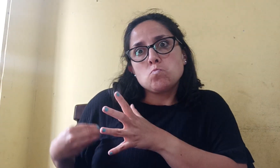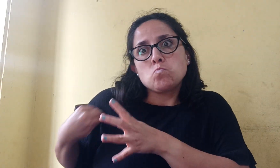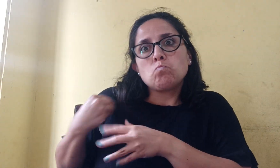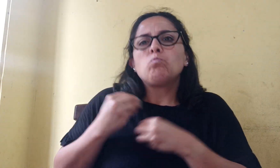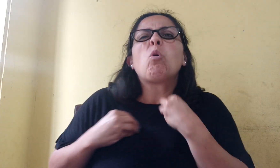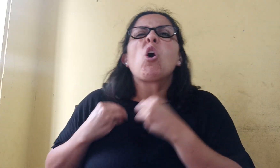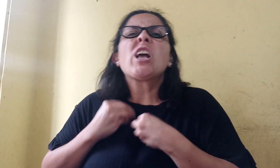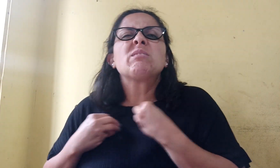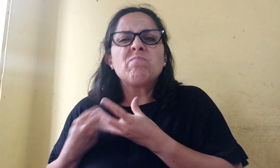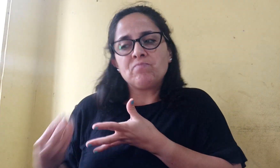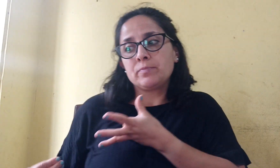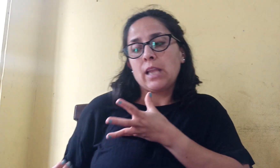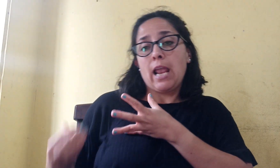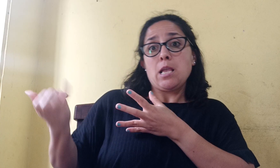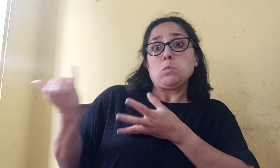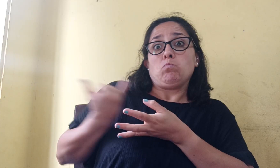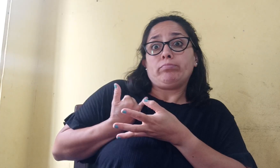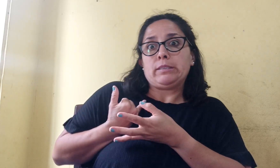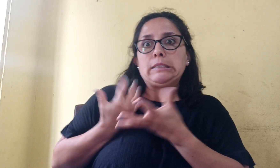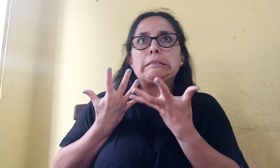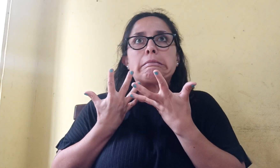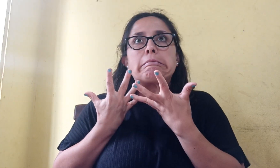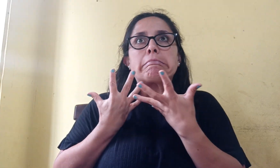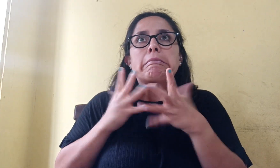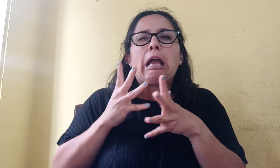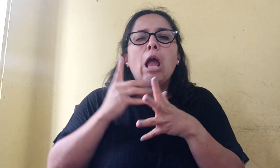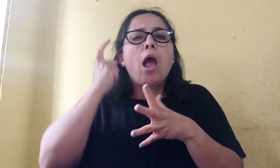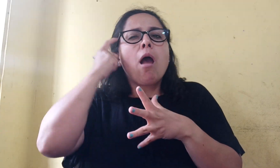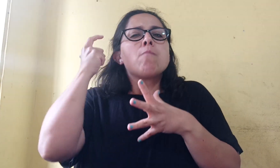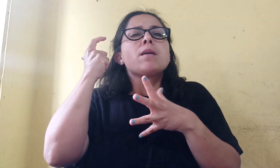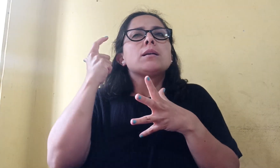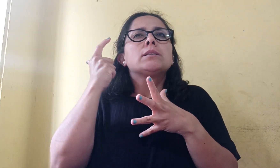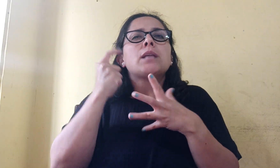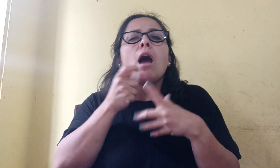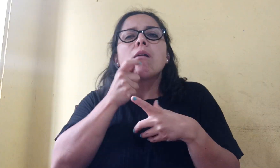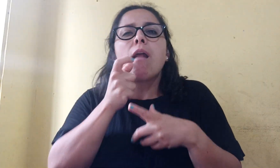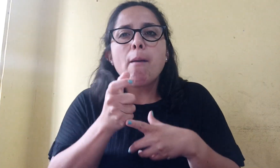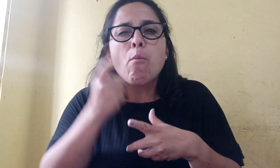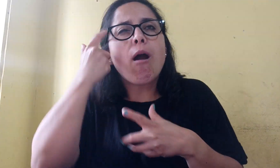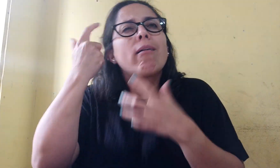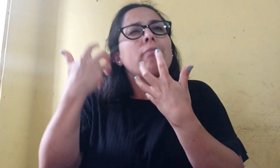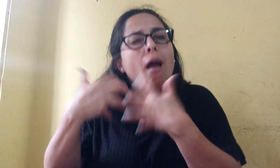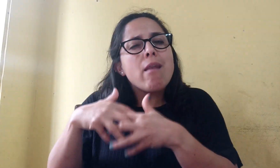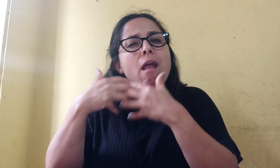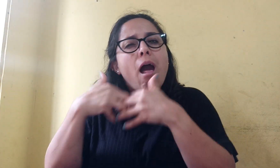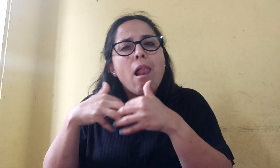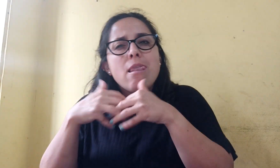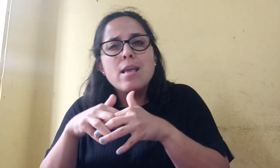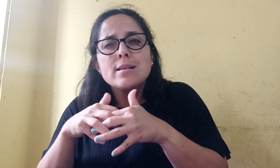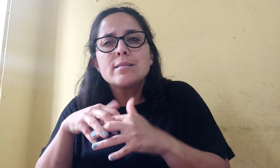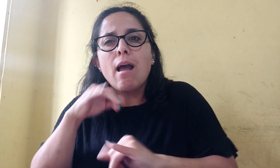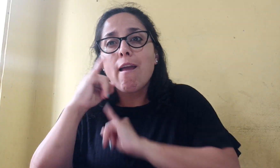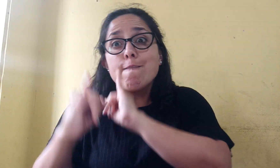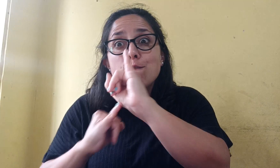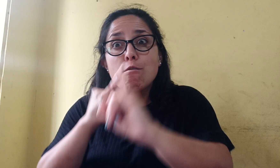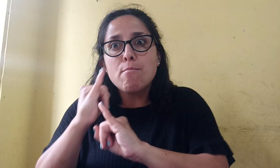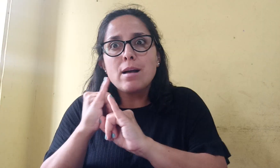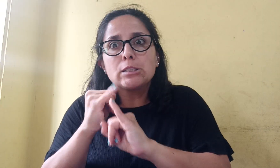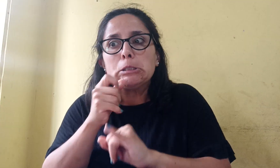sensitiva. Integra, o sea, quiere decir que elabora una respuesta, la analiza esa información, elabora una respuesta, eso sería la